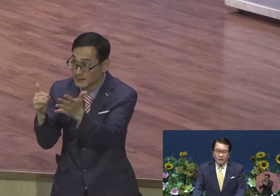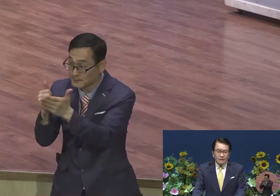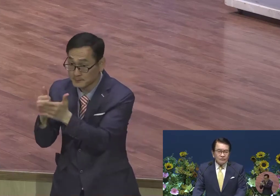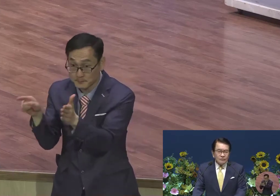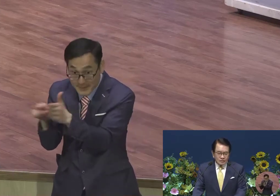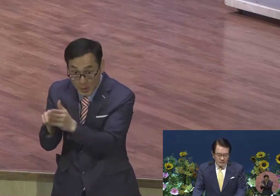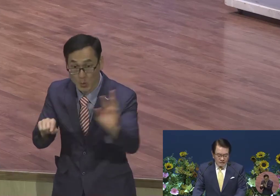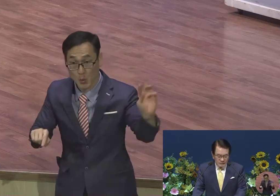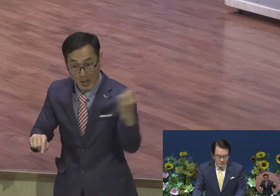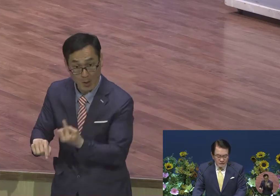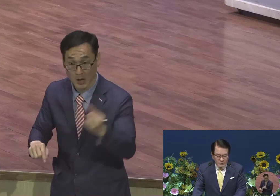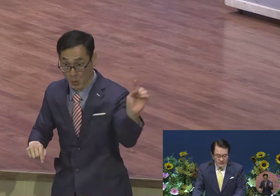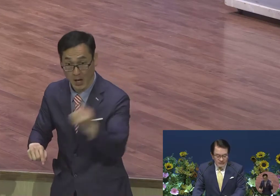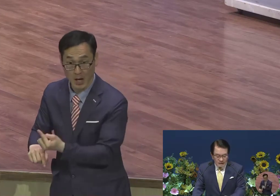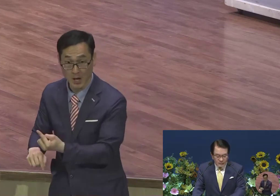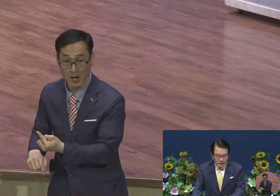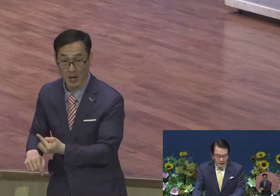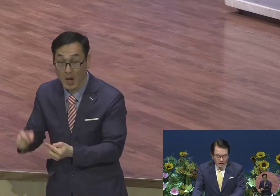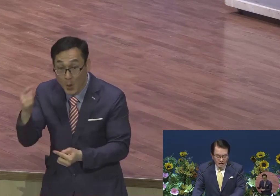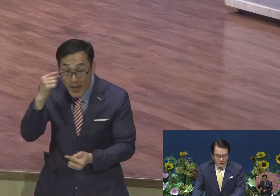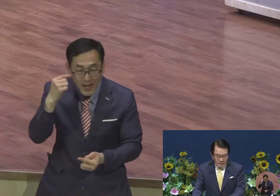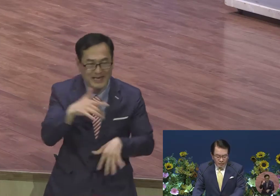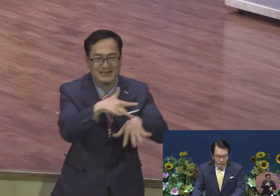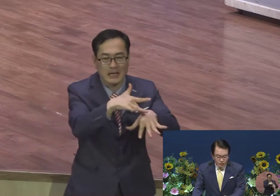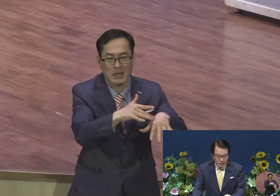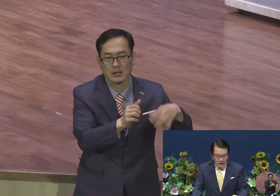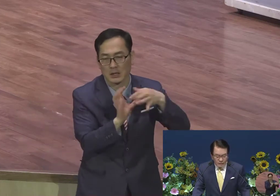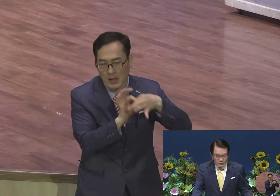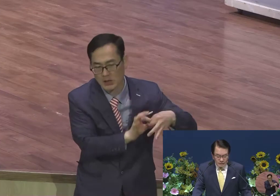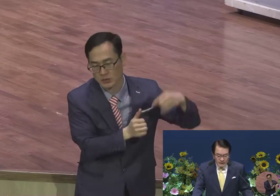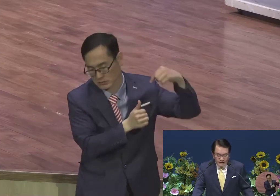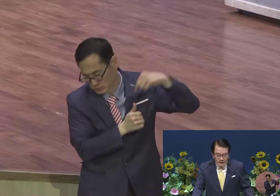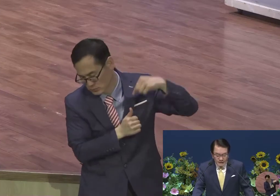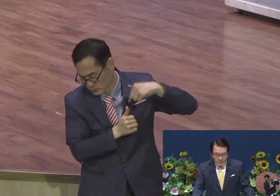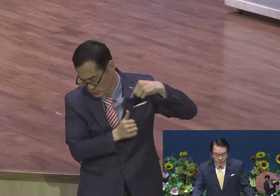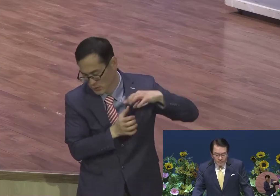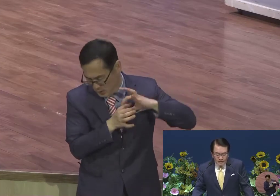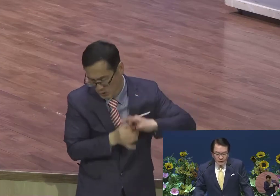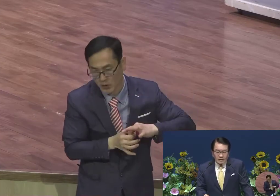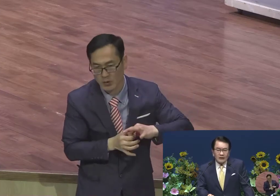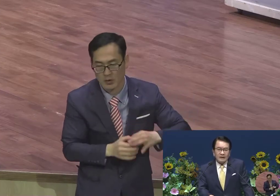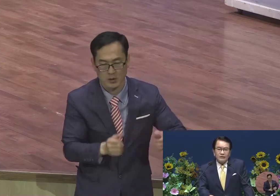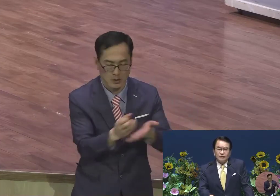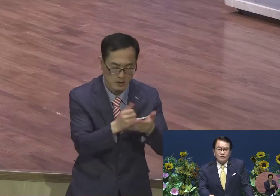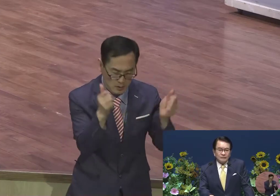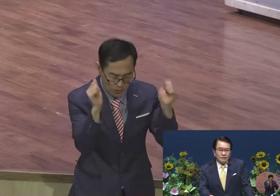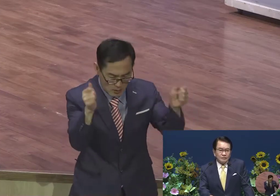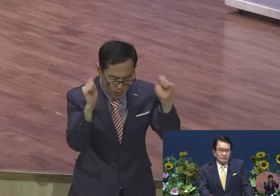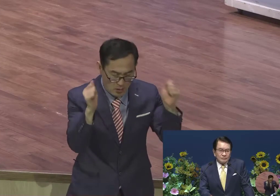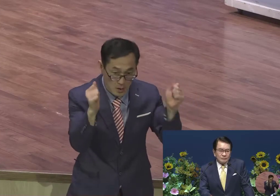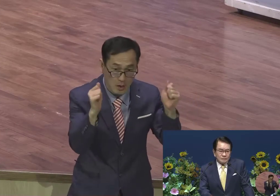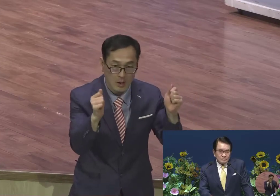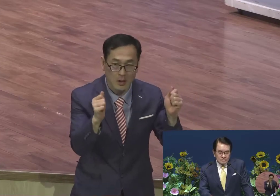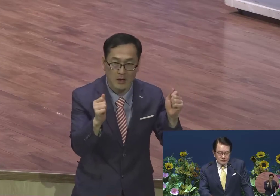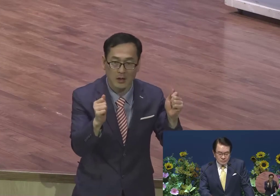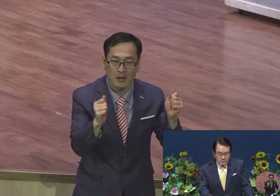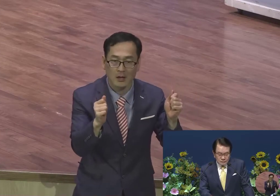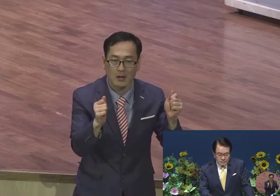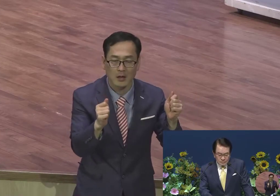본인 또 힘들게 시달리고 못 죽어서 하고 있는데 복음 들으니까 견딜 수 없지요